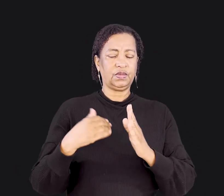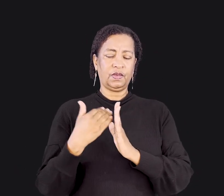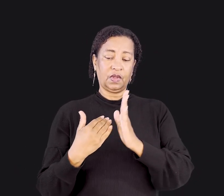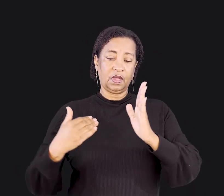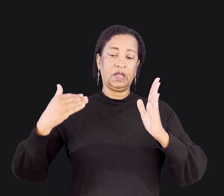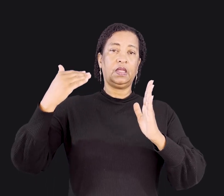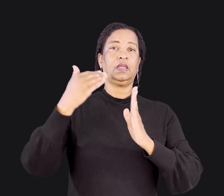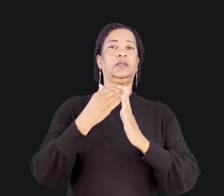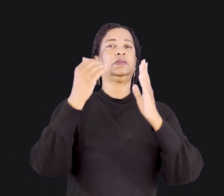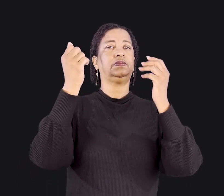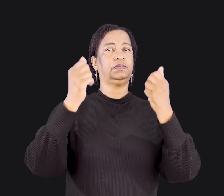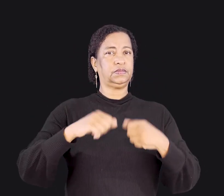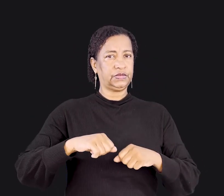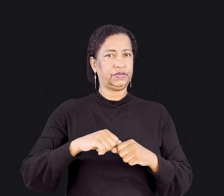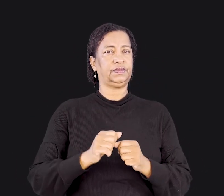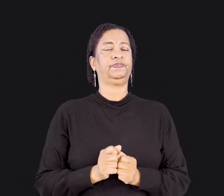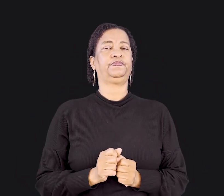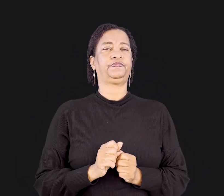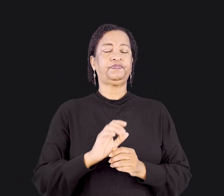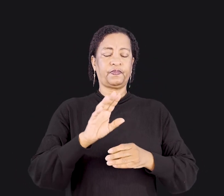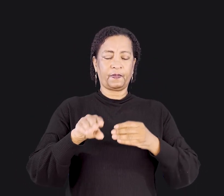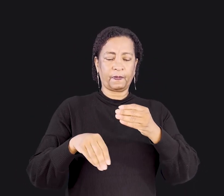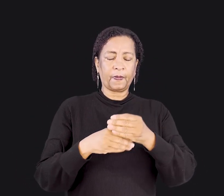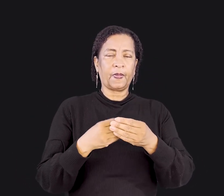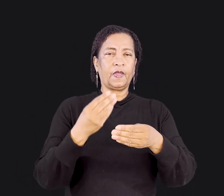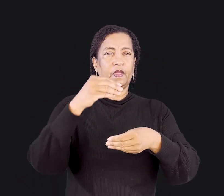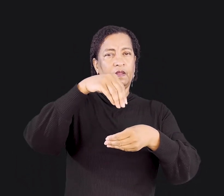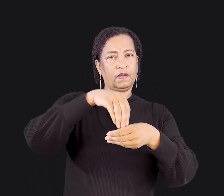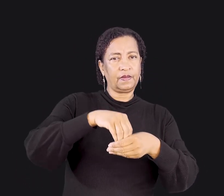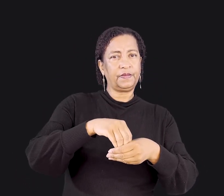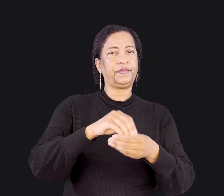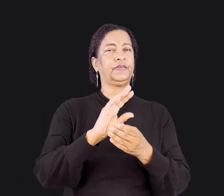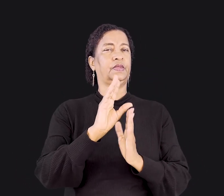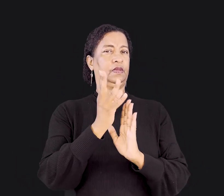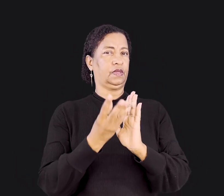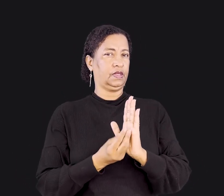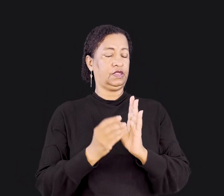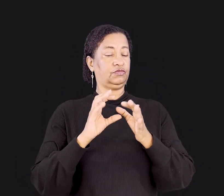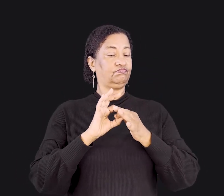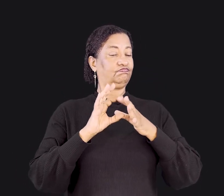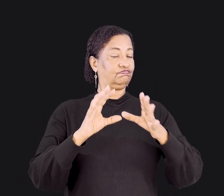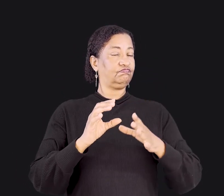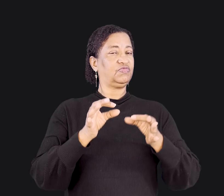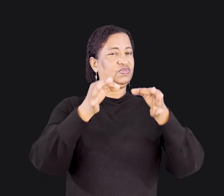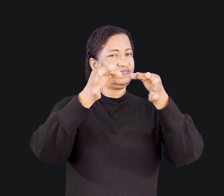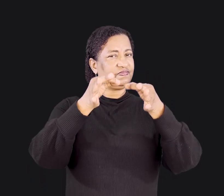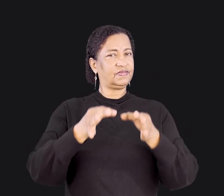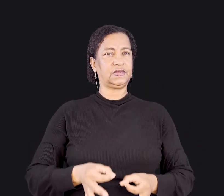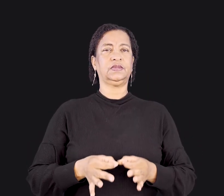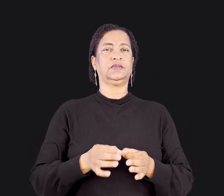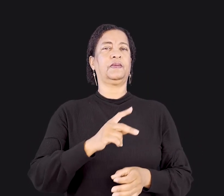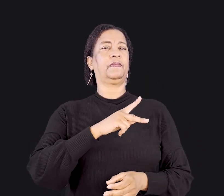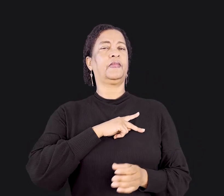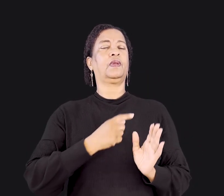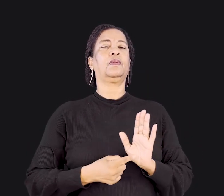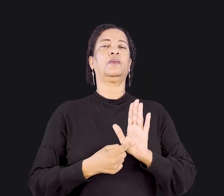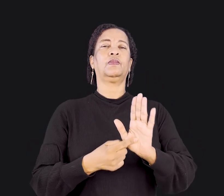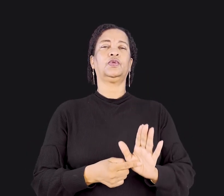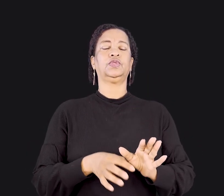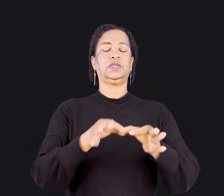suas possibilidades. A contribuição daquela igreja era liberal e honesta. Paulo mostrou ser muito íntegro